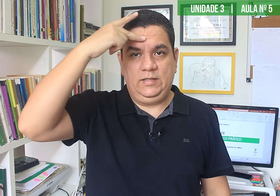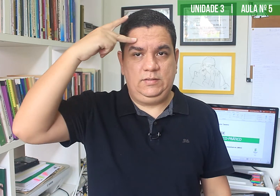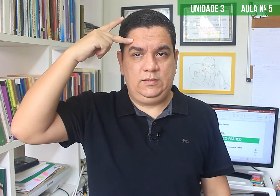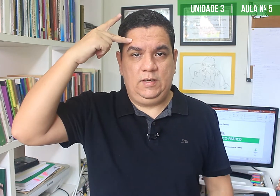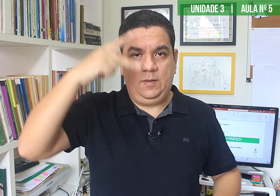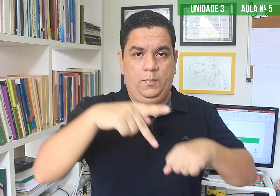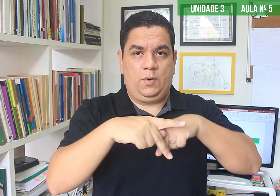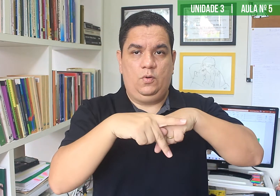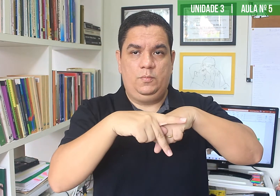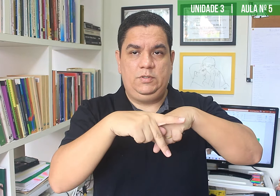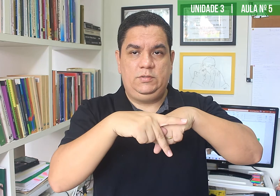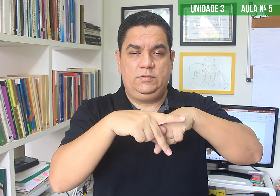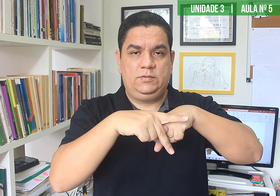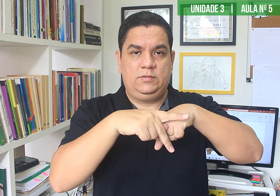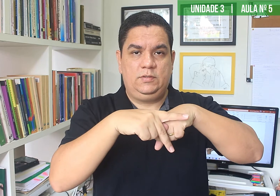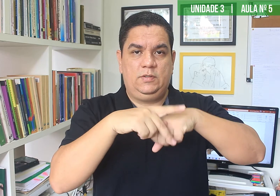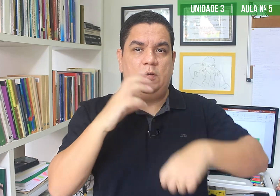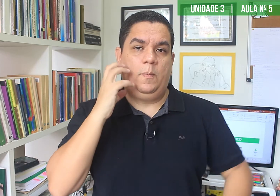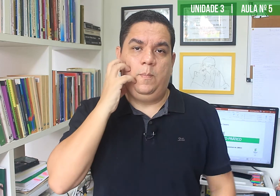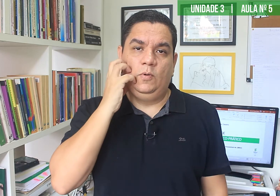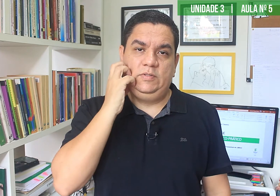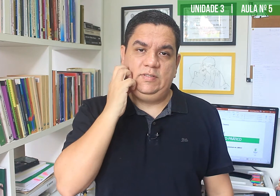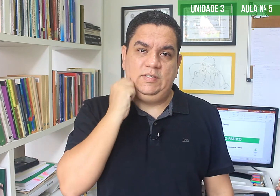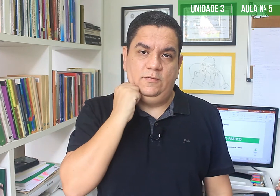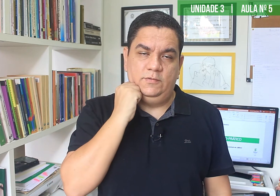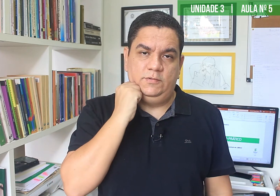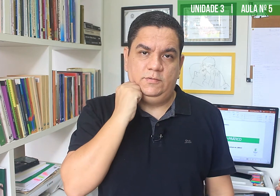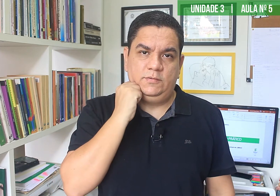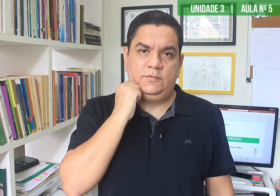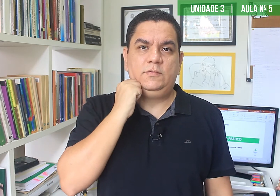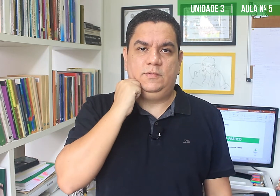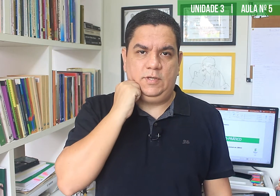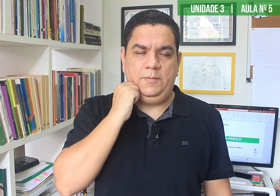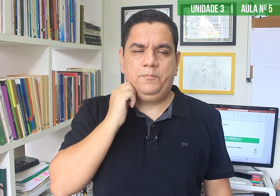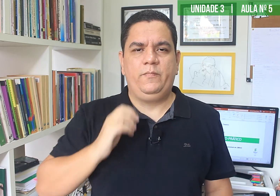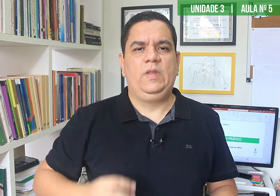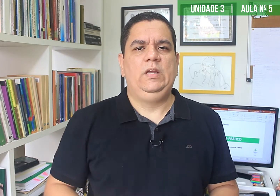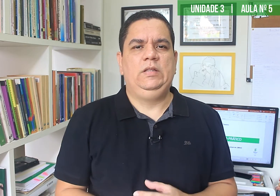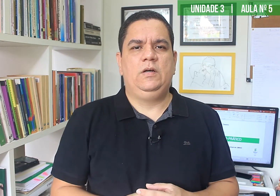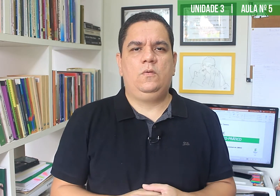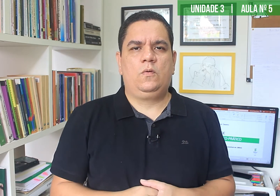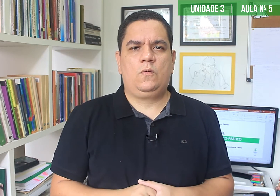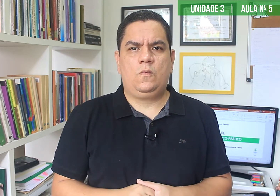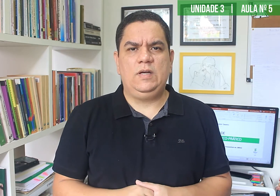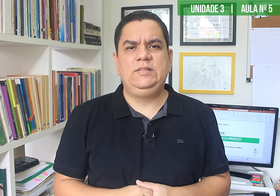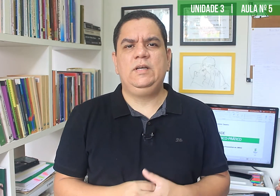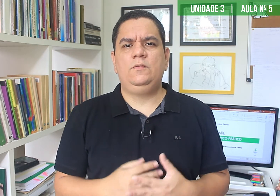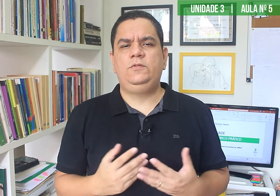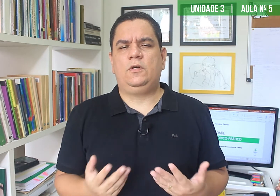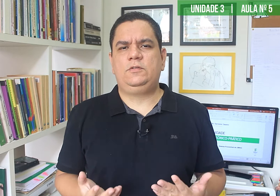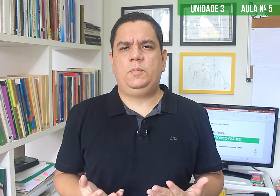pessoais, pronomes possessivos, ok? Então, quais são os nossos